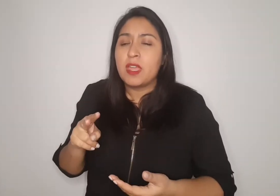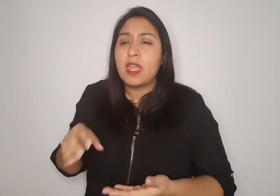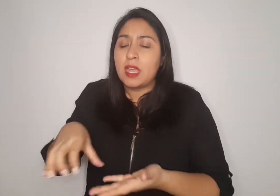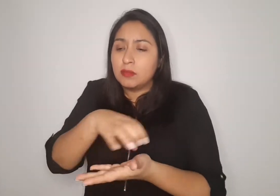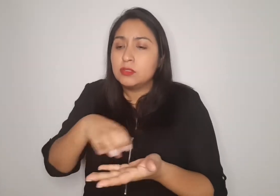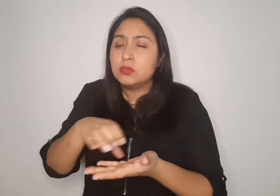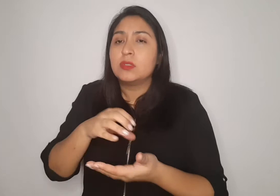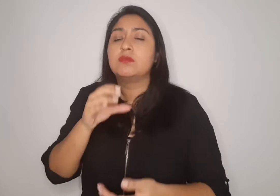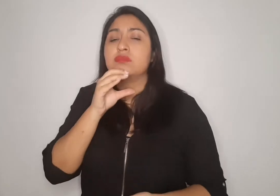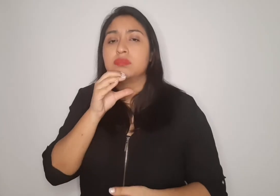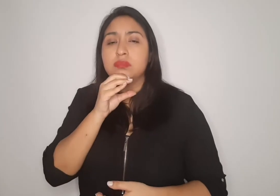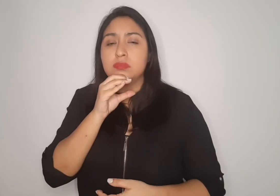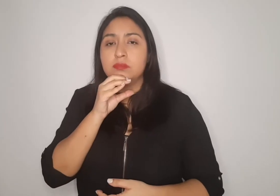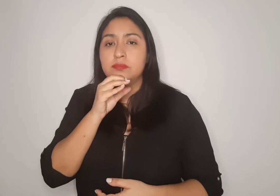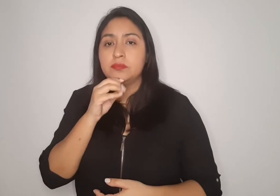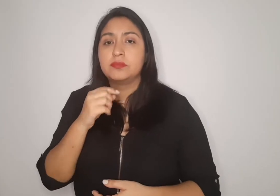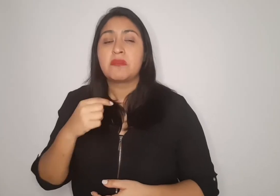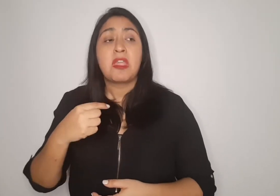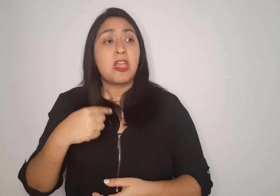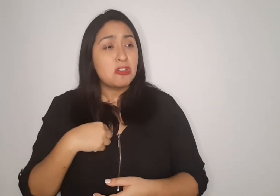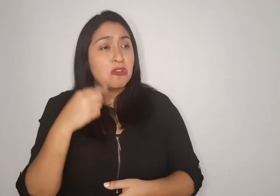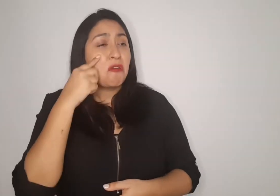penquista? Lo percibo,